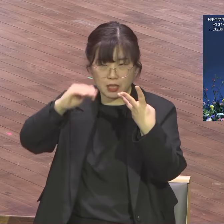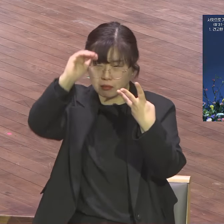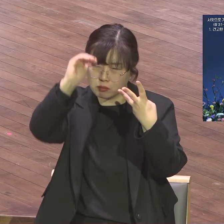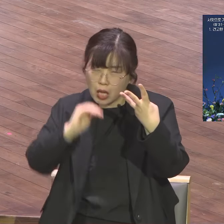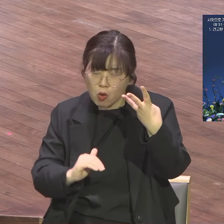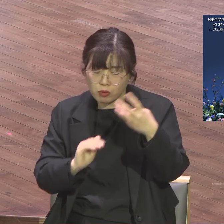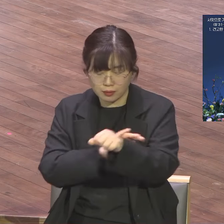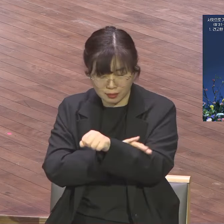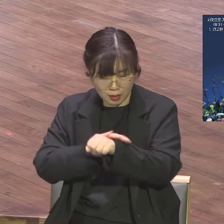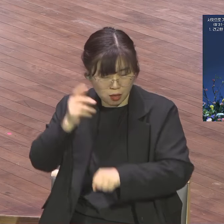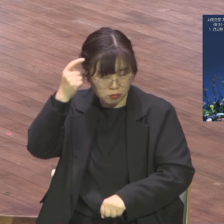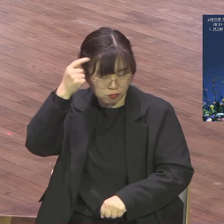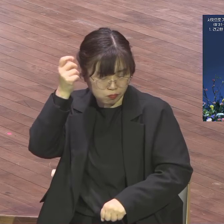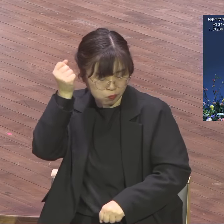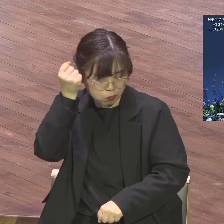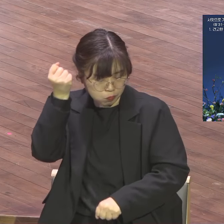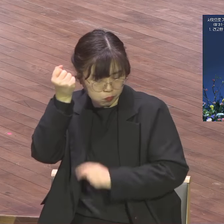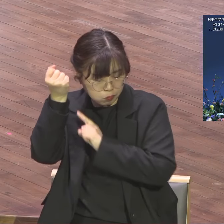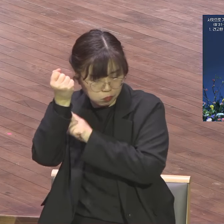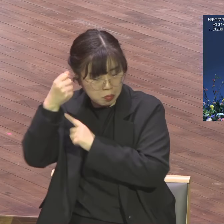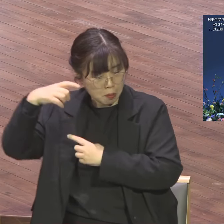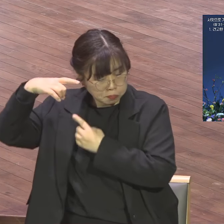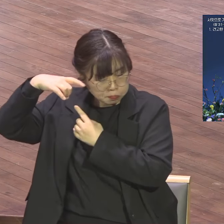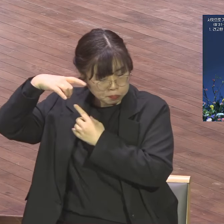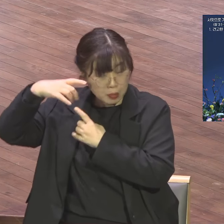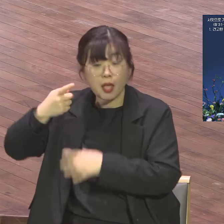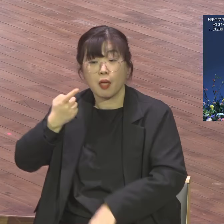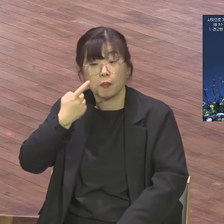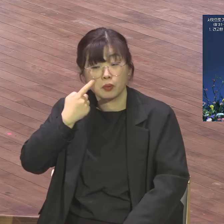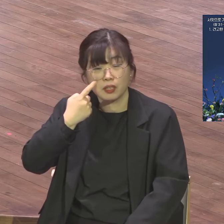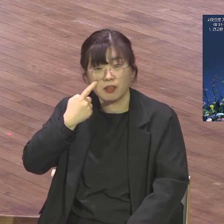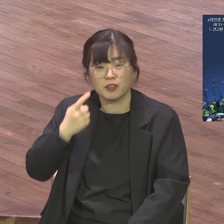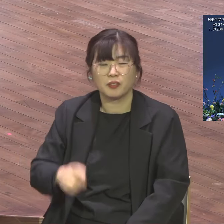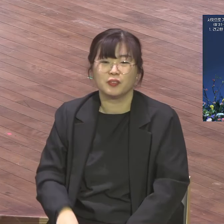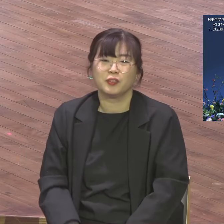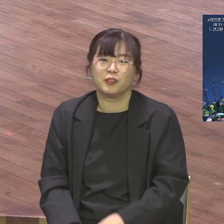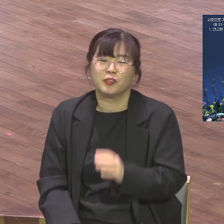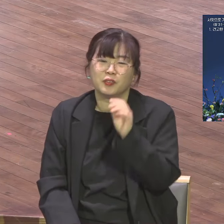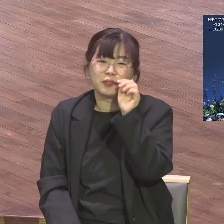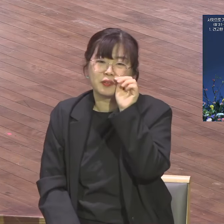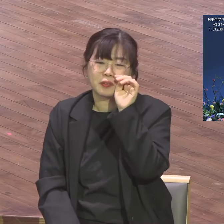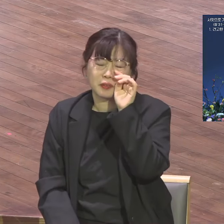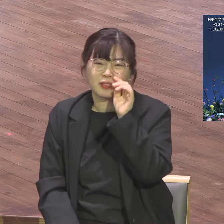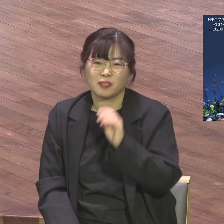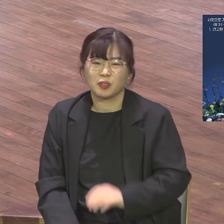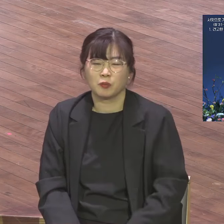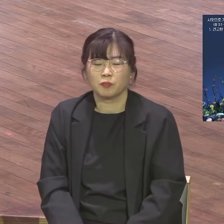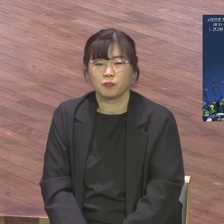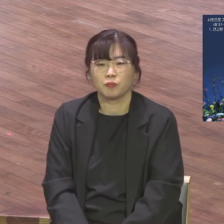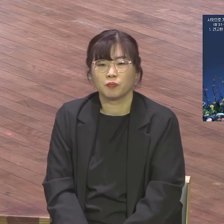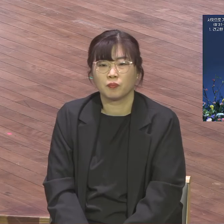솔로몬이요 최우선적으로 언급한 것이 뭡니까? 그것은